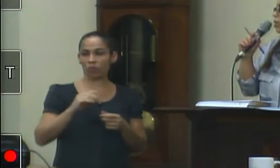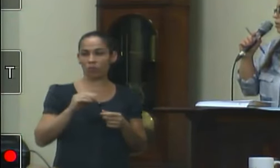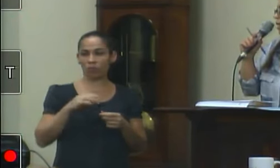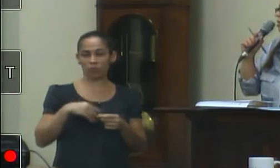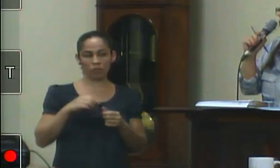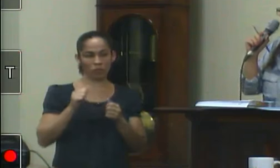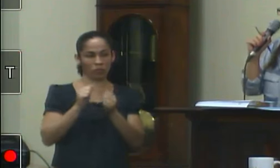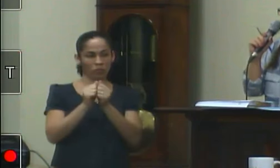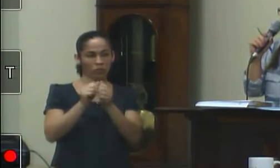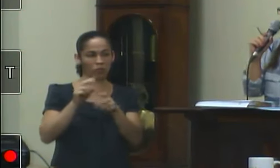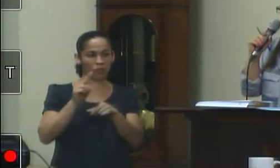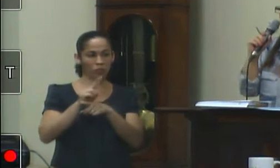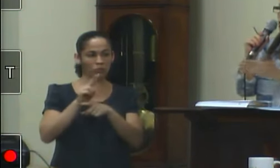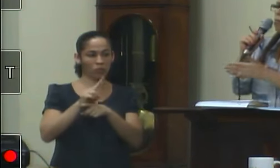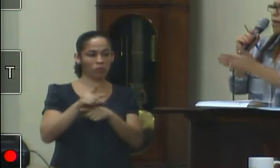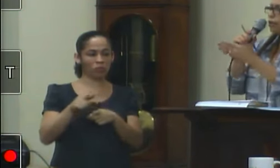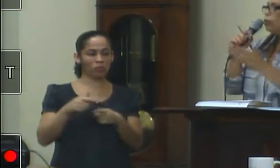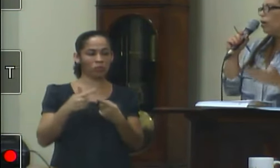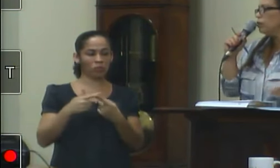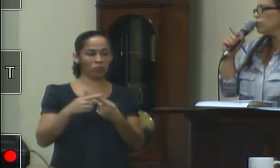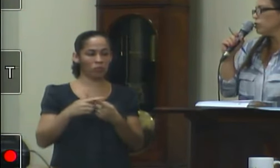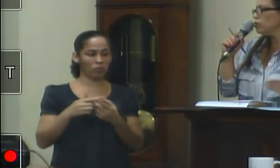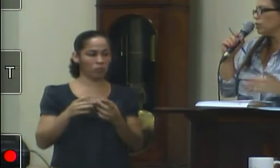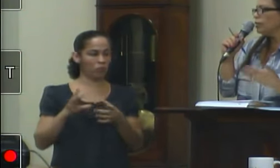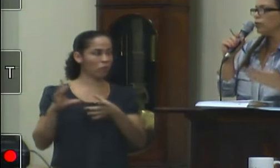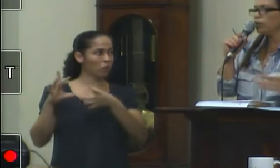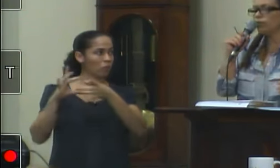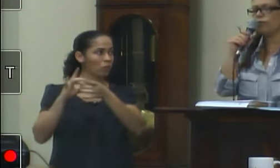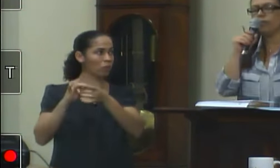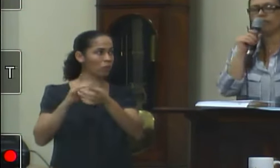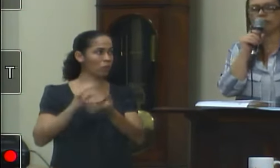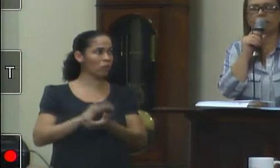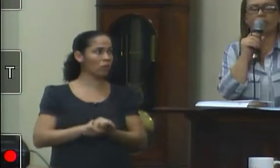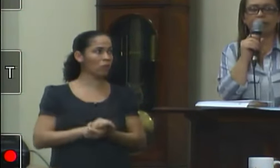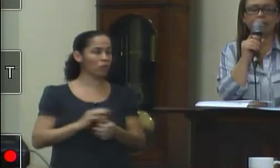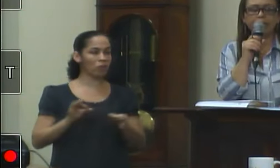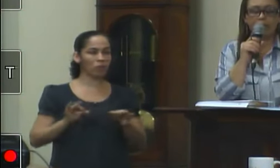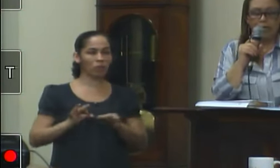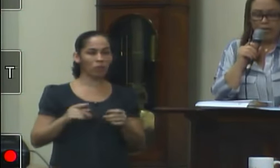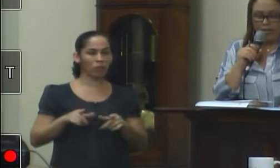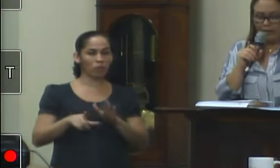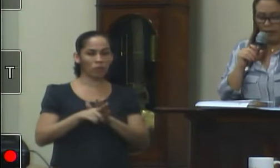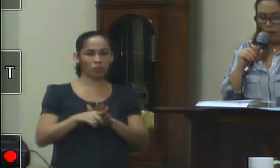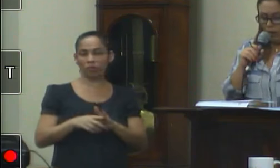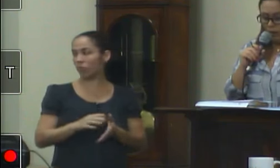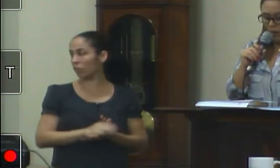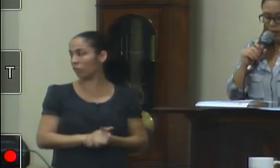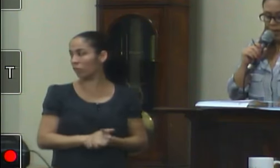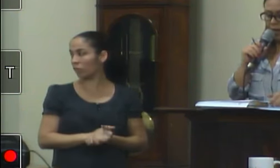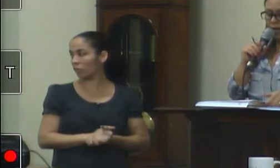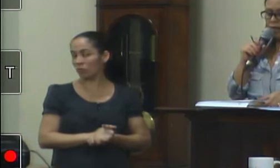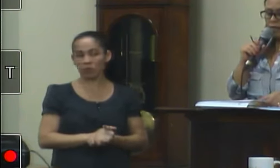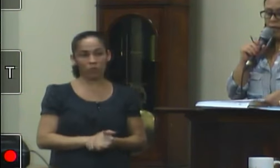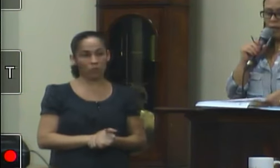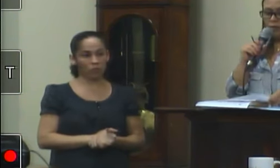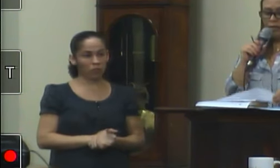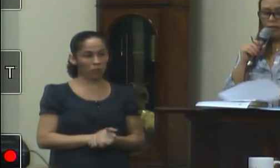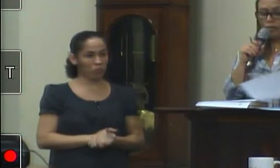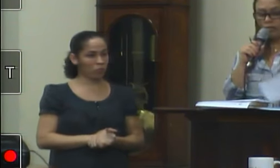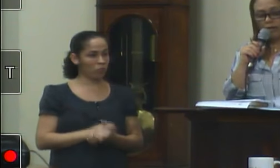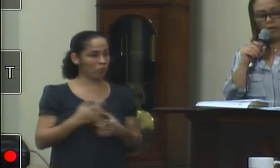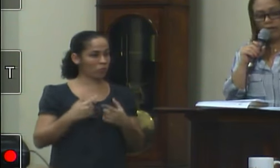conosco desse contrato, que nós pactuamos isso até durante a formulação da lei. Então, a